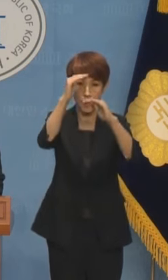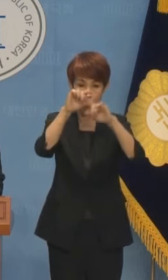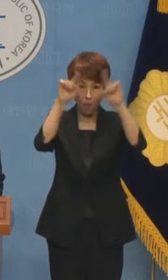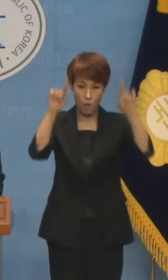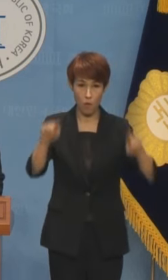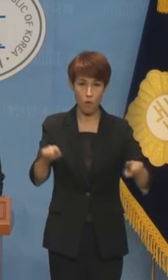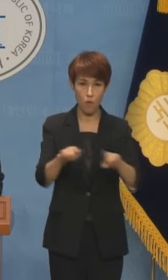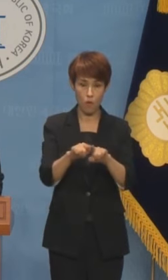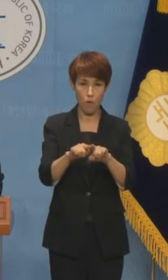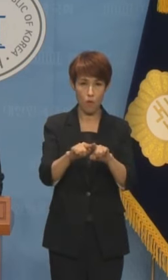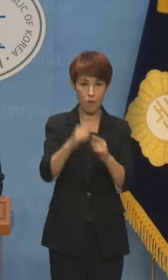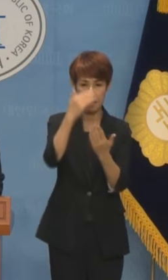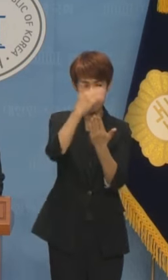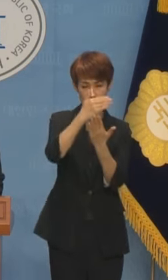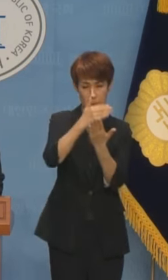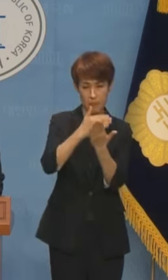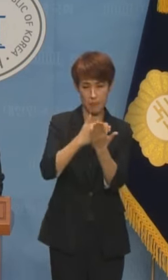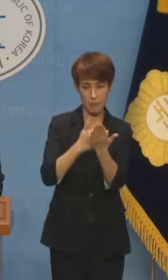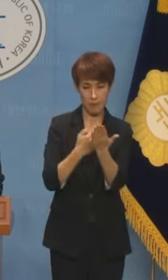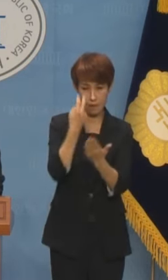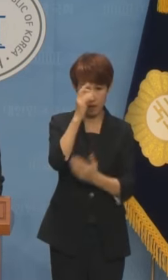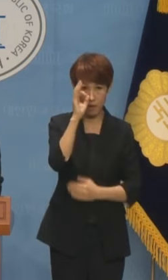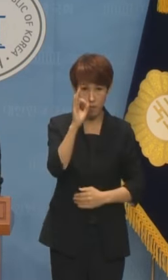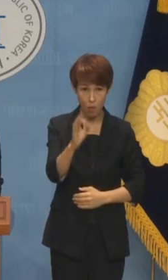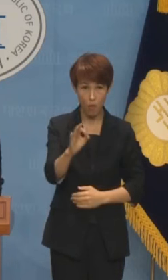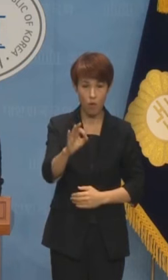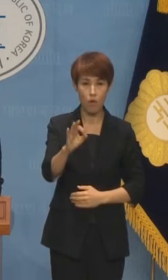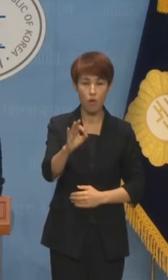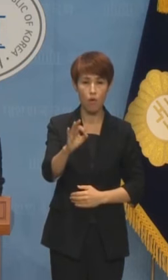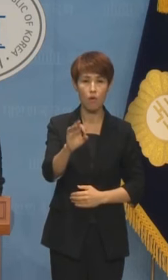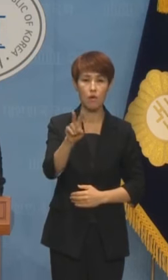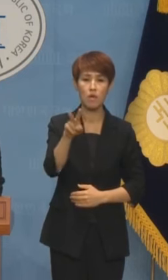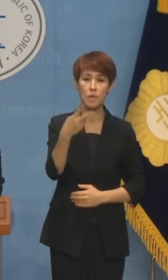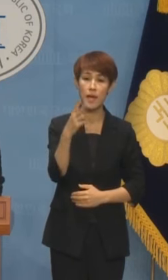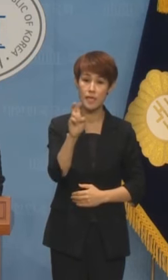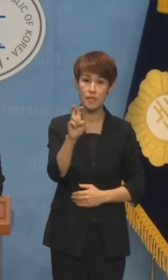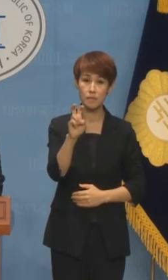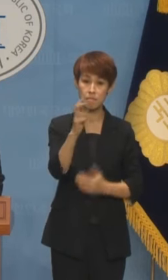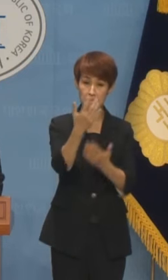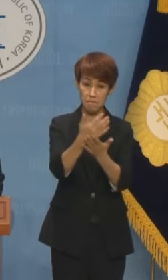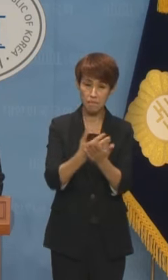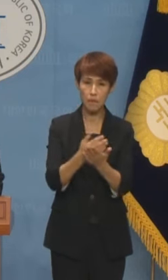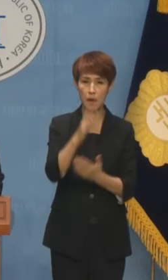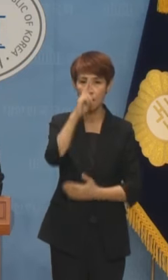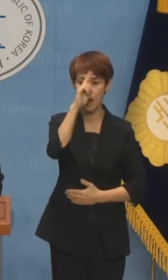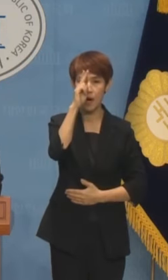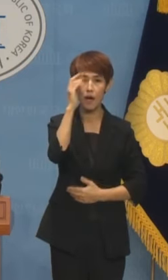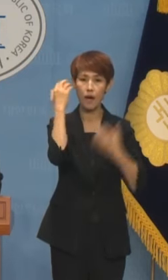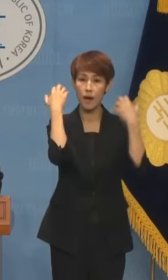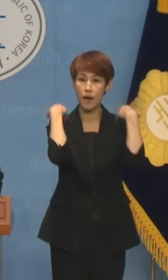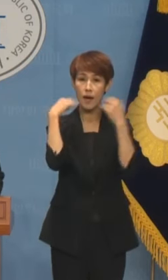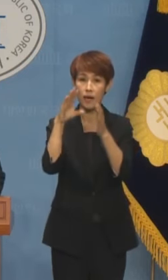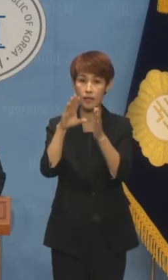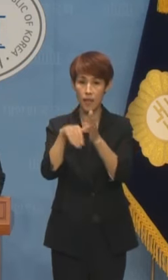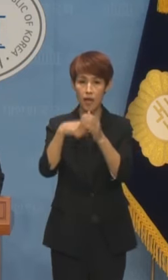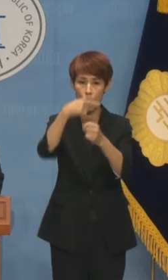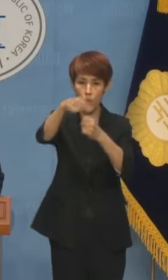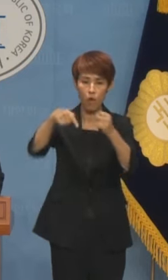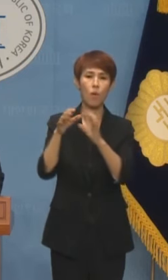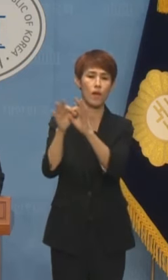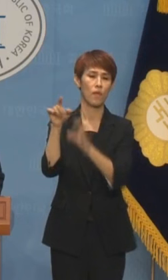530개 문서 목록을 분석한 결과 220여 개는 박근혜 정부 당시 원정국